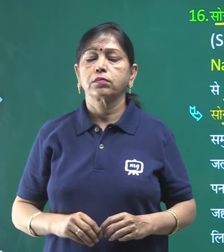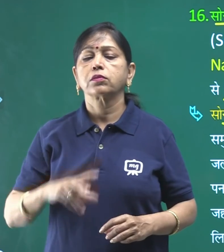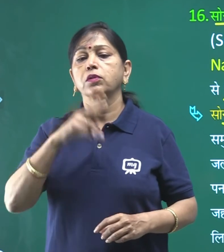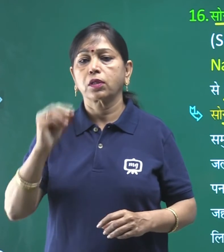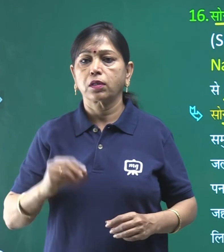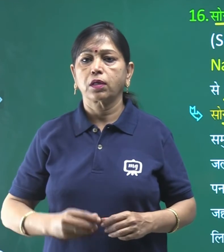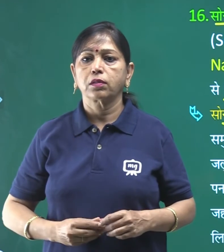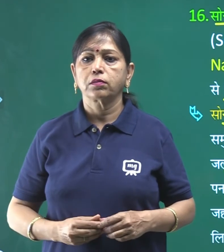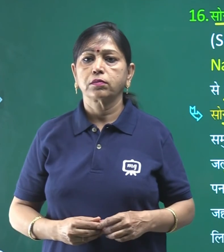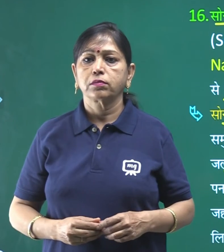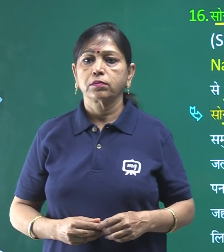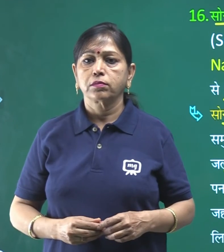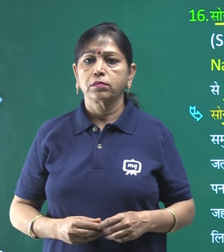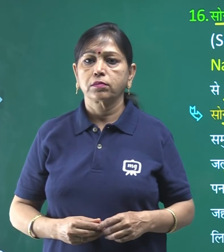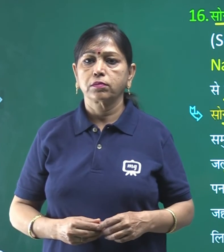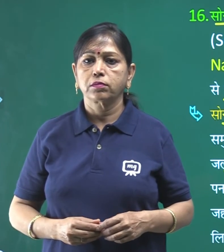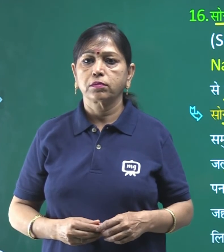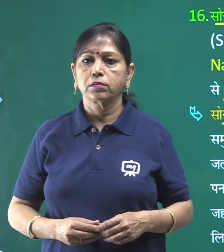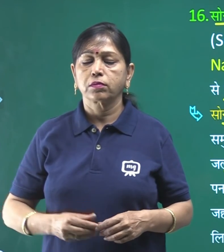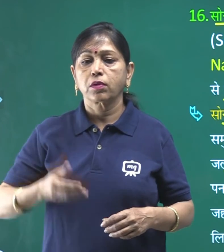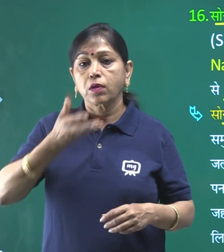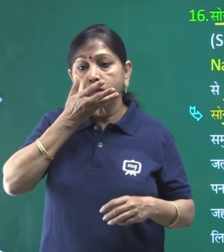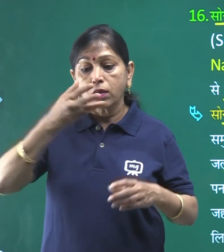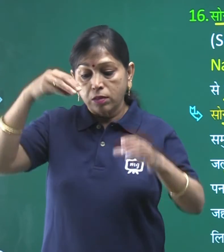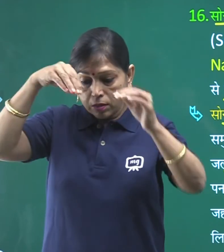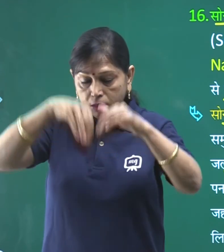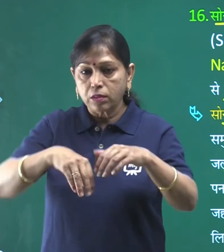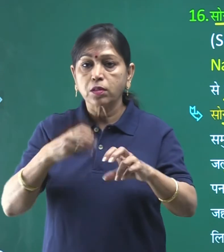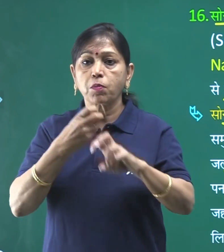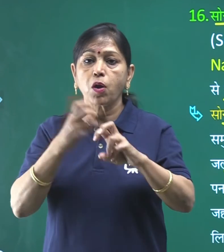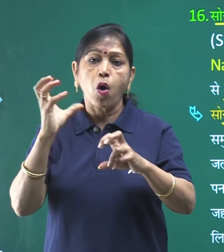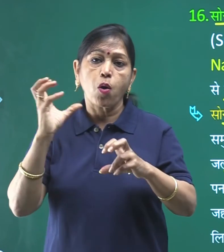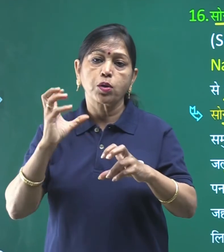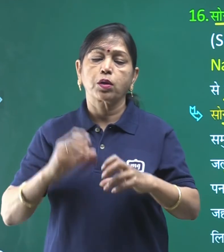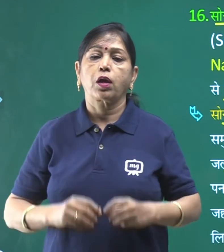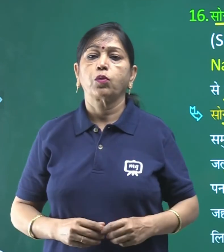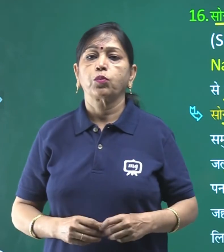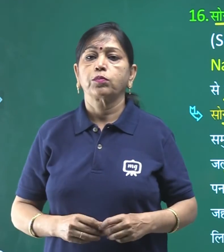तथा जल के नीचे छिपी चट्टानों,